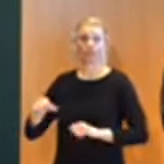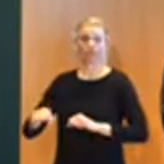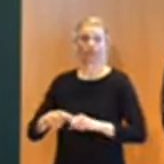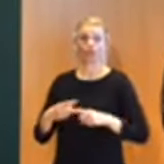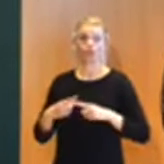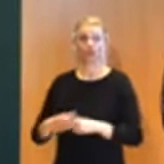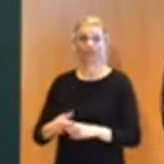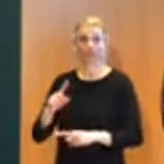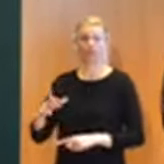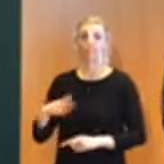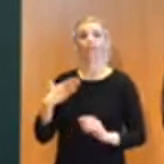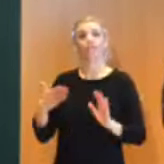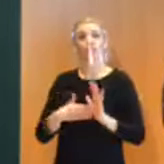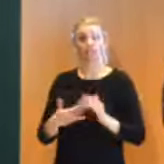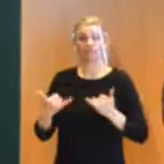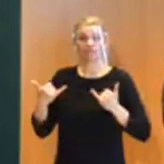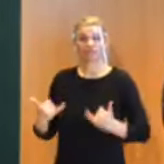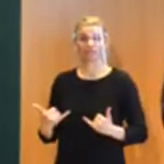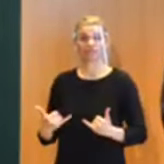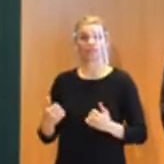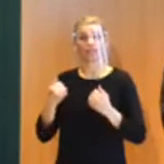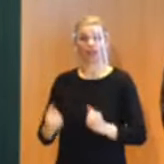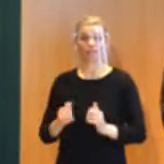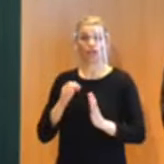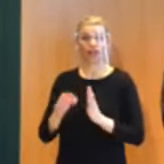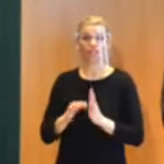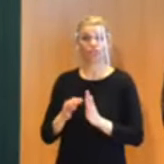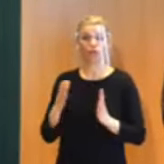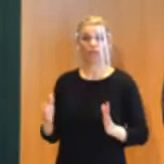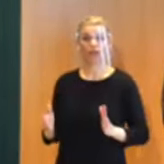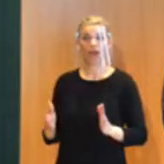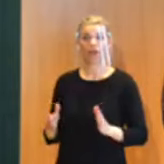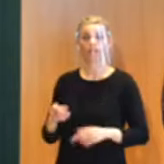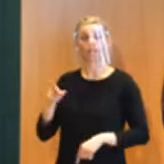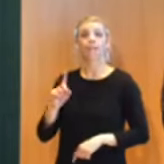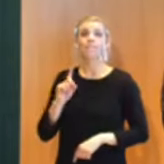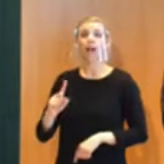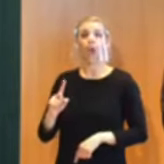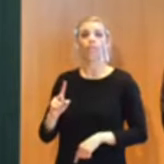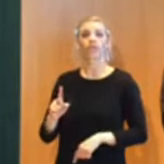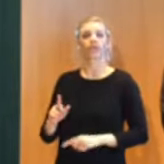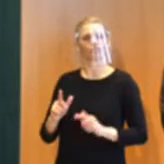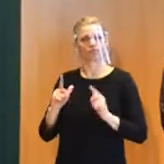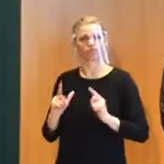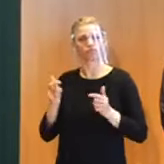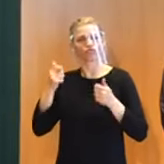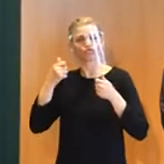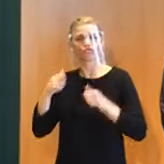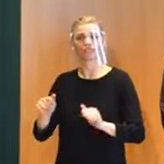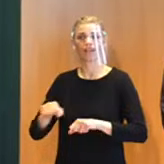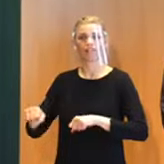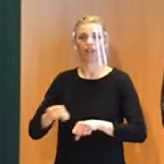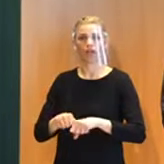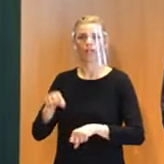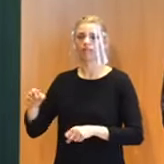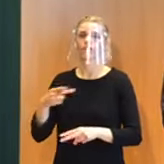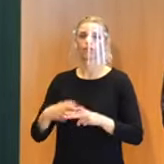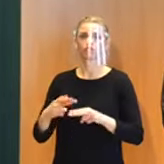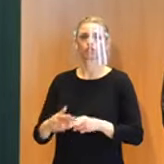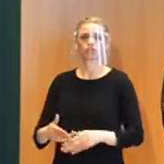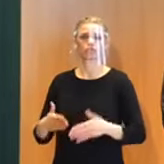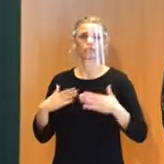a Igor Matovič v tejto ťažkej dobe namiesto dôstojného vládnutia rieši